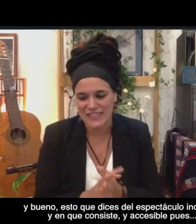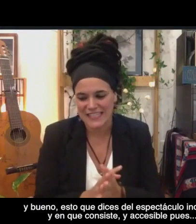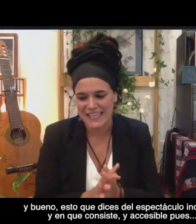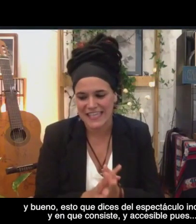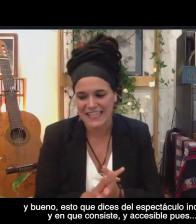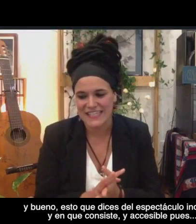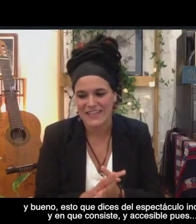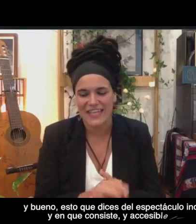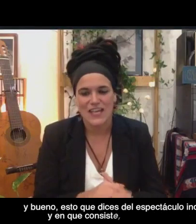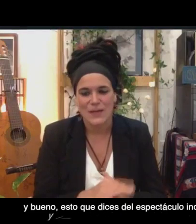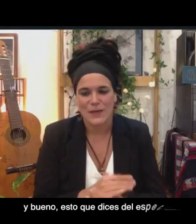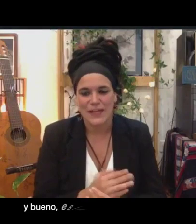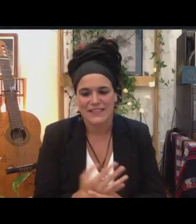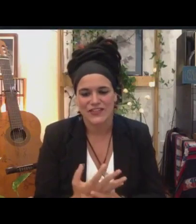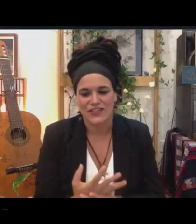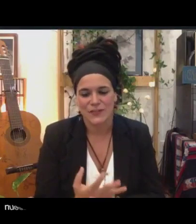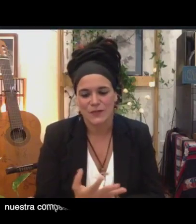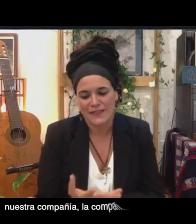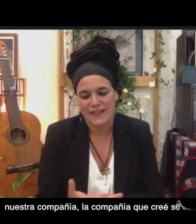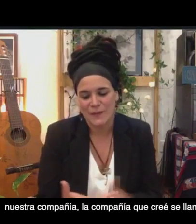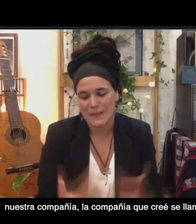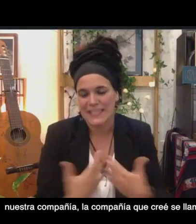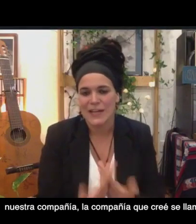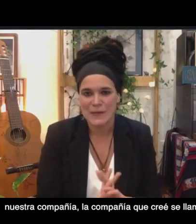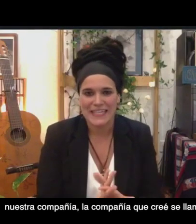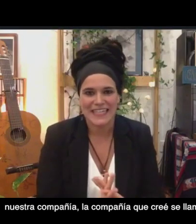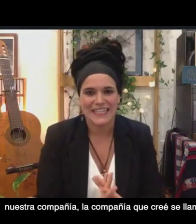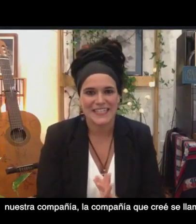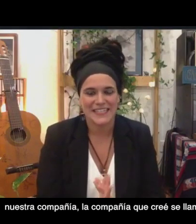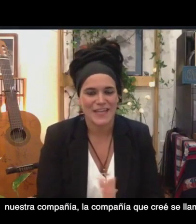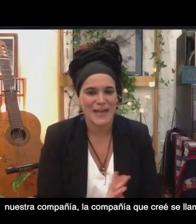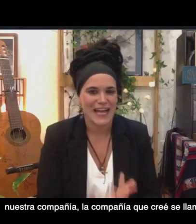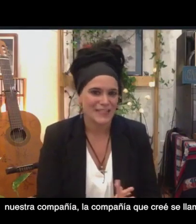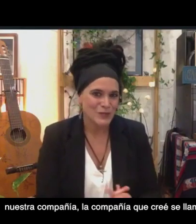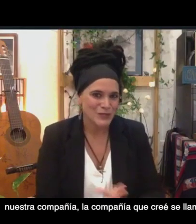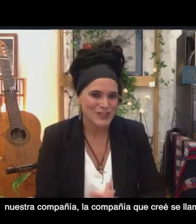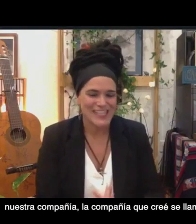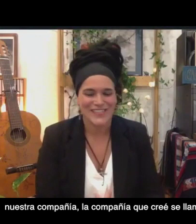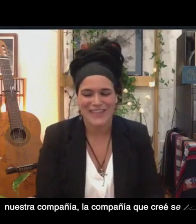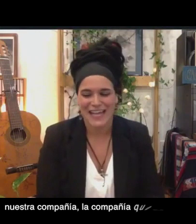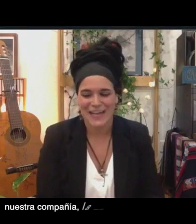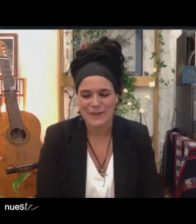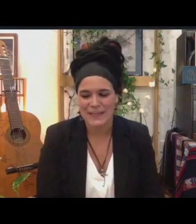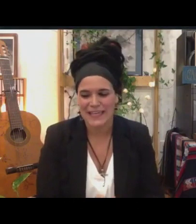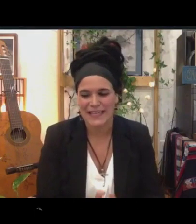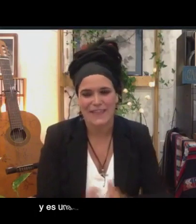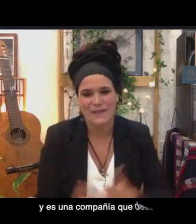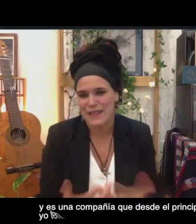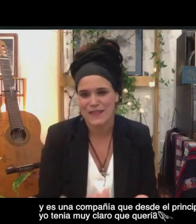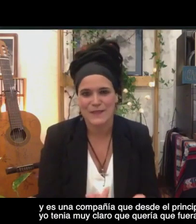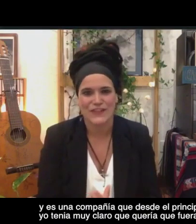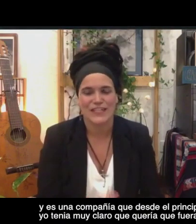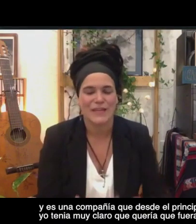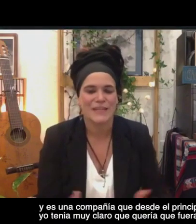consiste y accesible, pues yo, nuestra compañía, la compañía que crees se llama Arimux y es una compañía que desde el